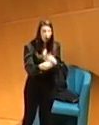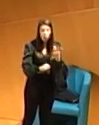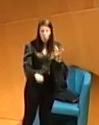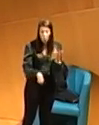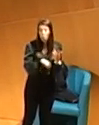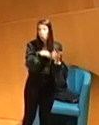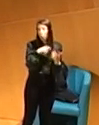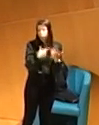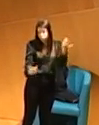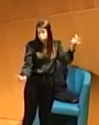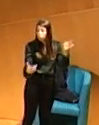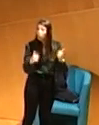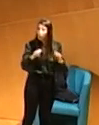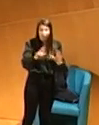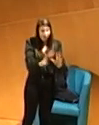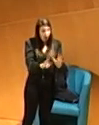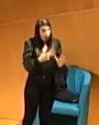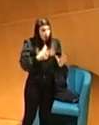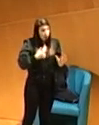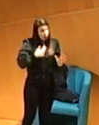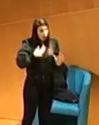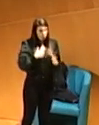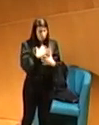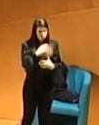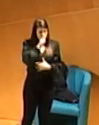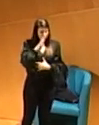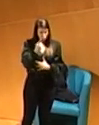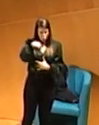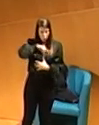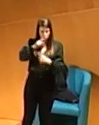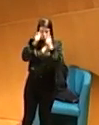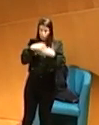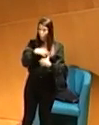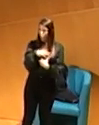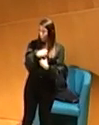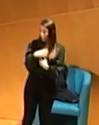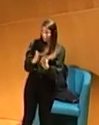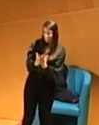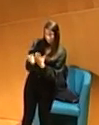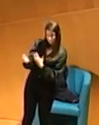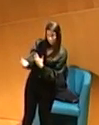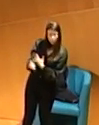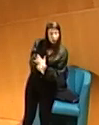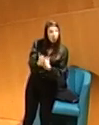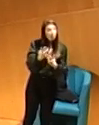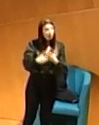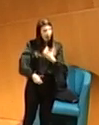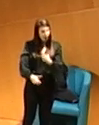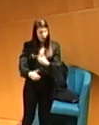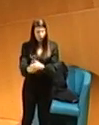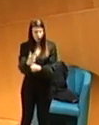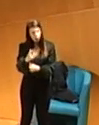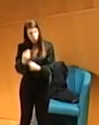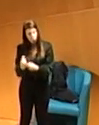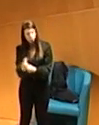Voilà. Mais notre angoisse de parents... On en a parlé dans le livre, c'est Pierre, le papa d'Antoine. Antoine, c'est un